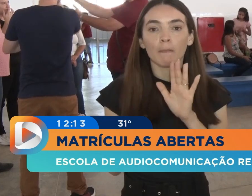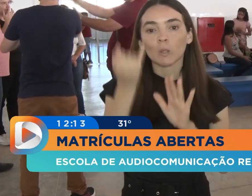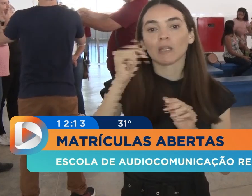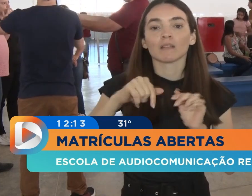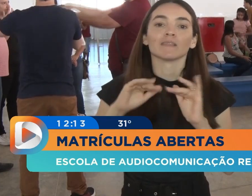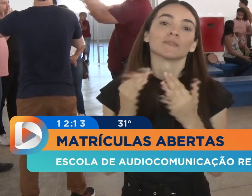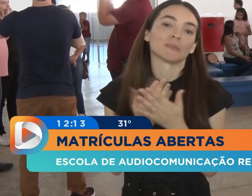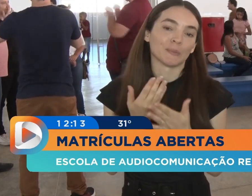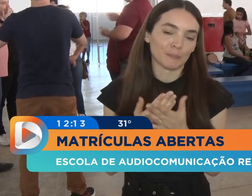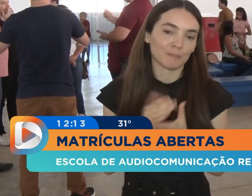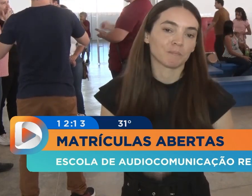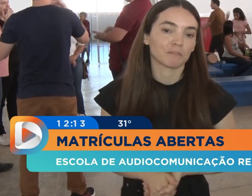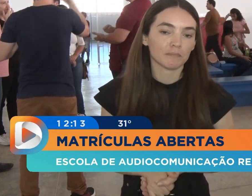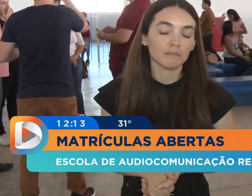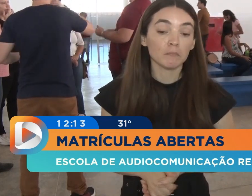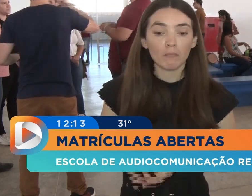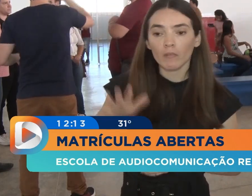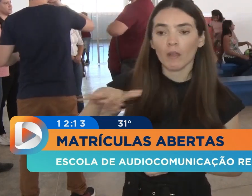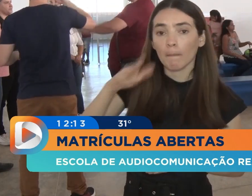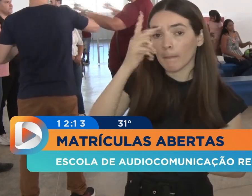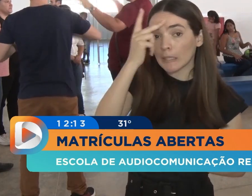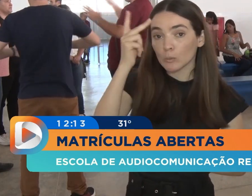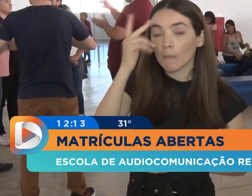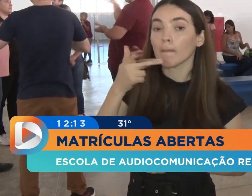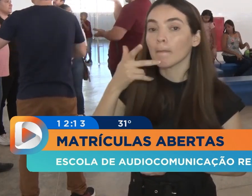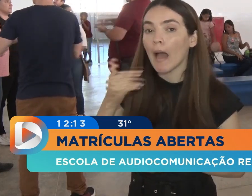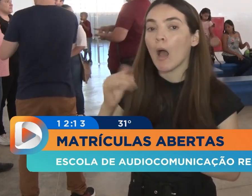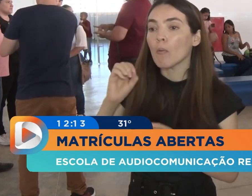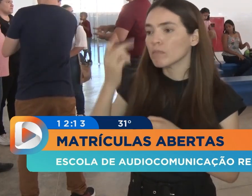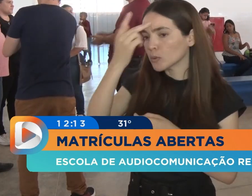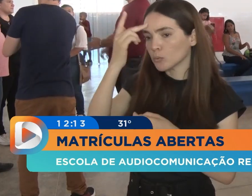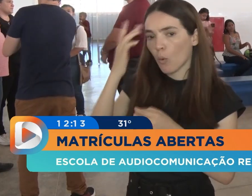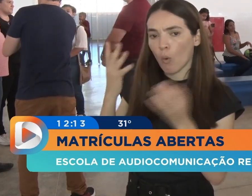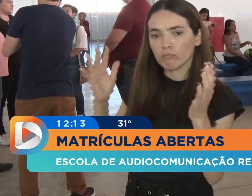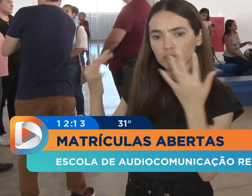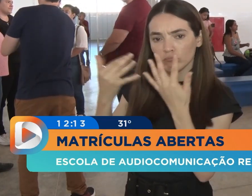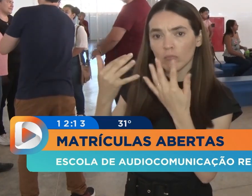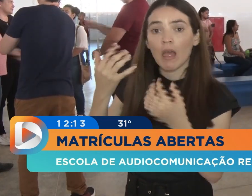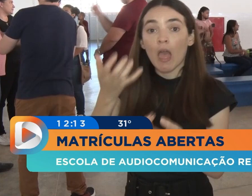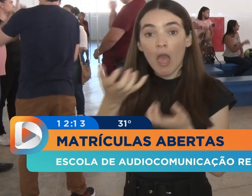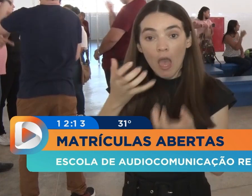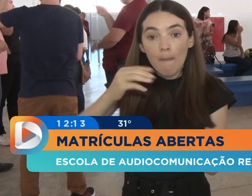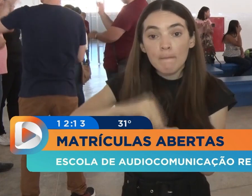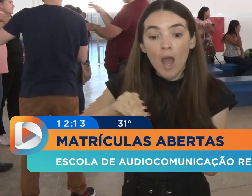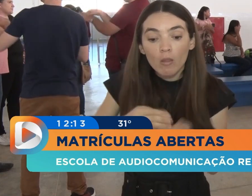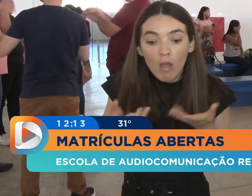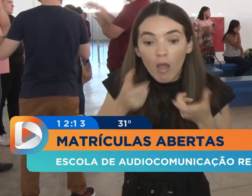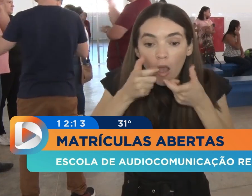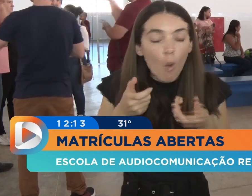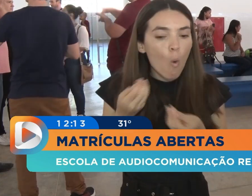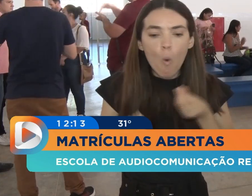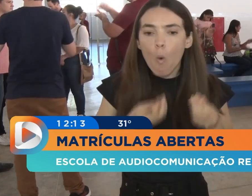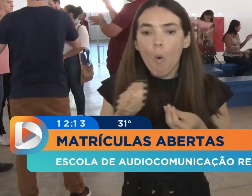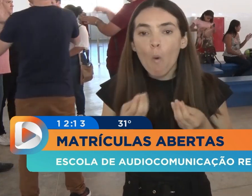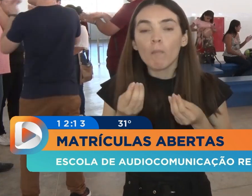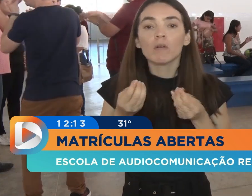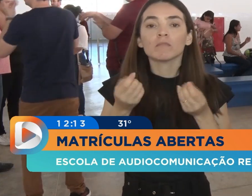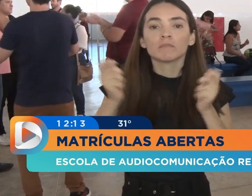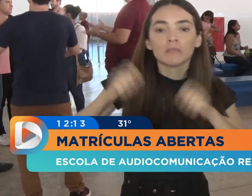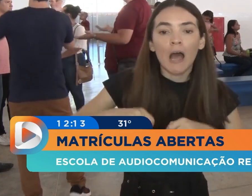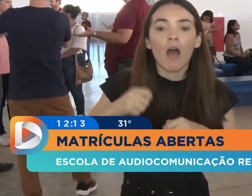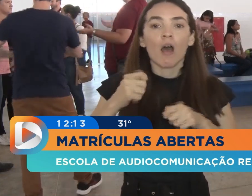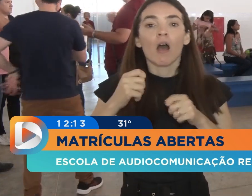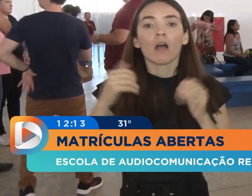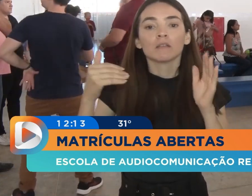E para os pais ou as pessoas que estão nos assistindo e queiram fazer a matrícula, o que é necessário, até quando, quais